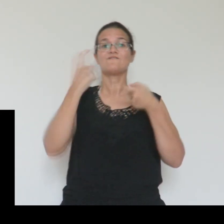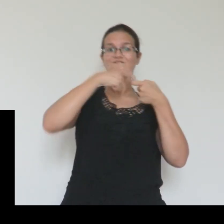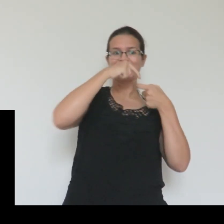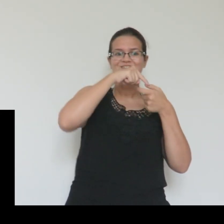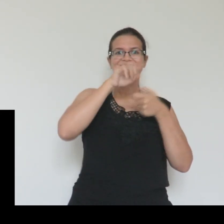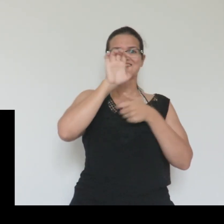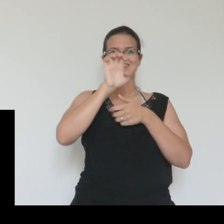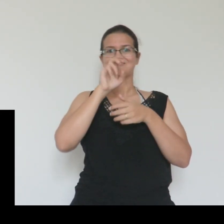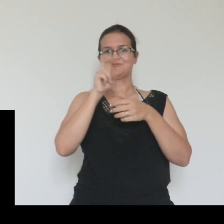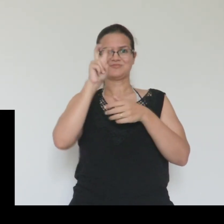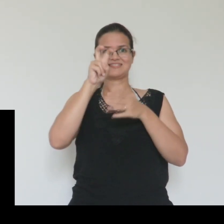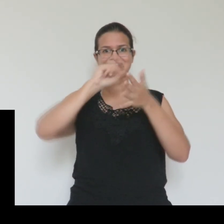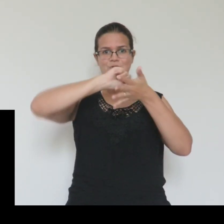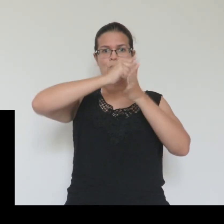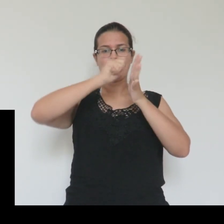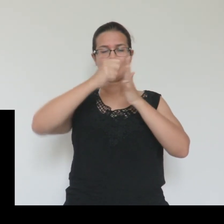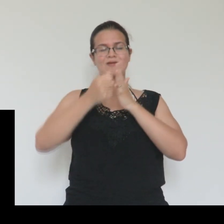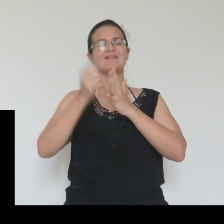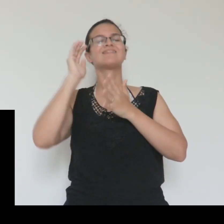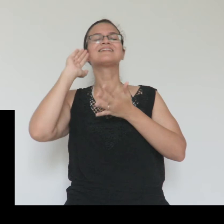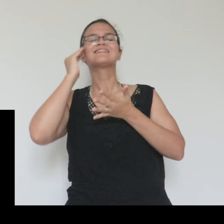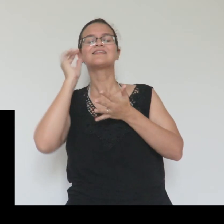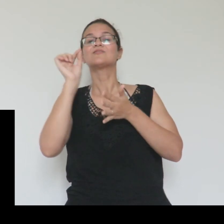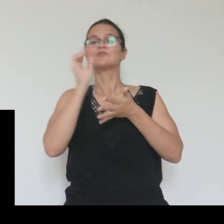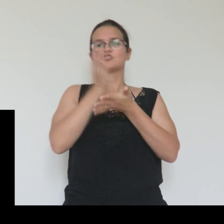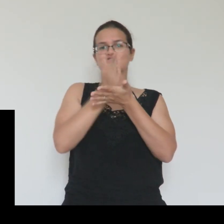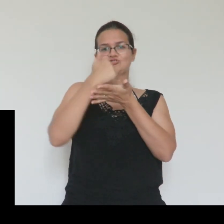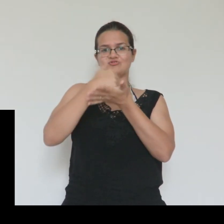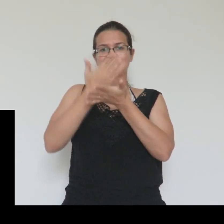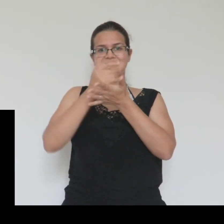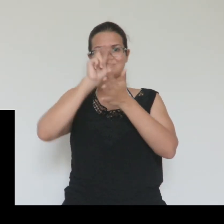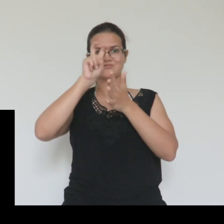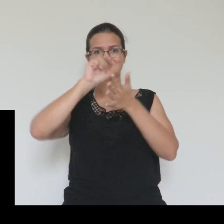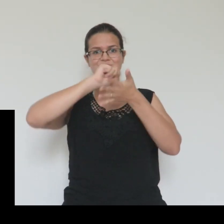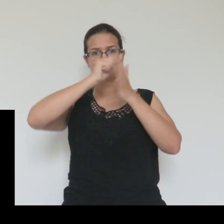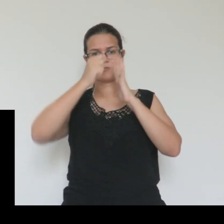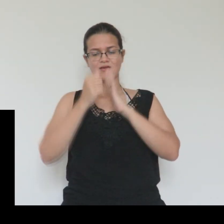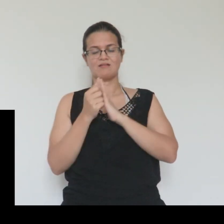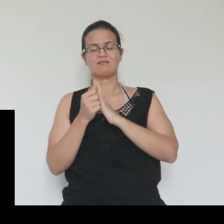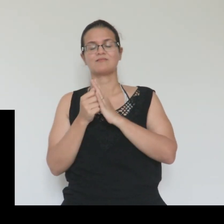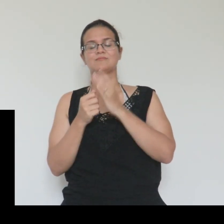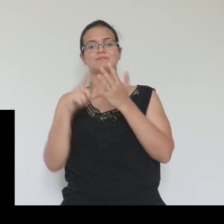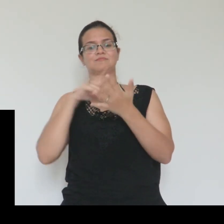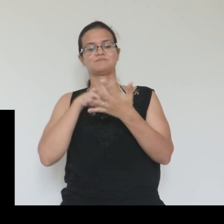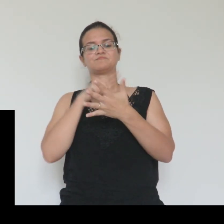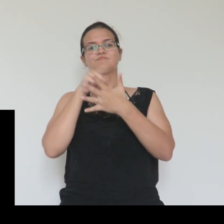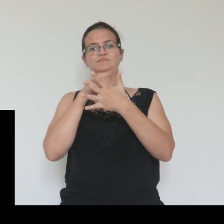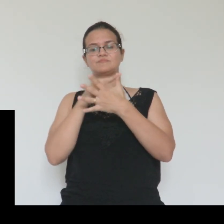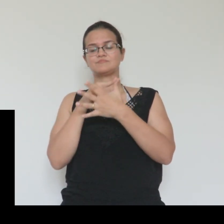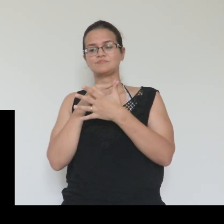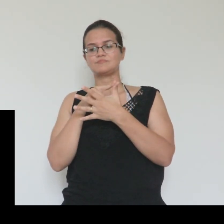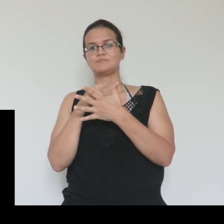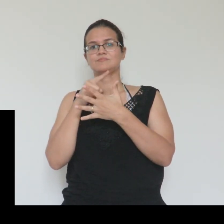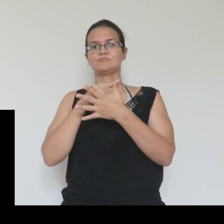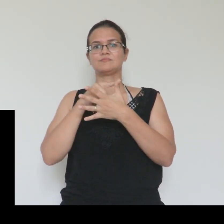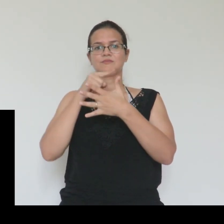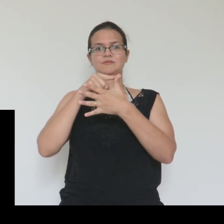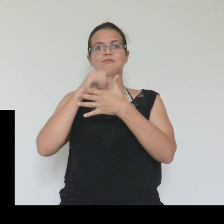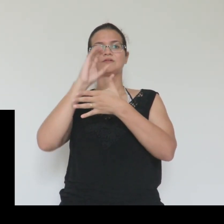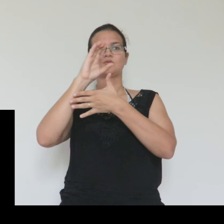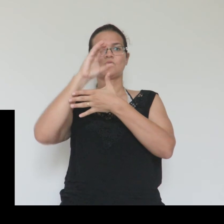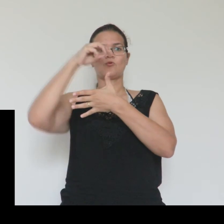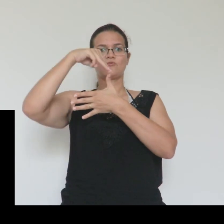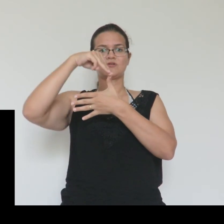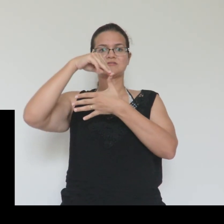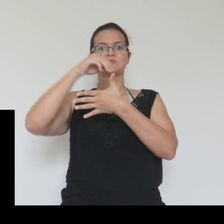o primeiro parâmetro, que é a configuração de mão, o segundo parâmetro, que é o ponto de articulação, aonde esse sinal vai ser